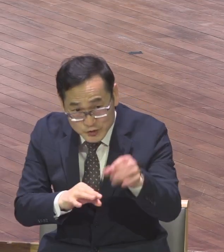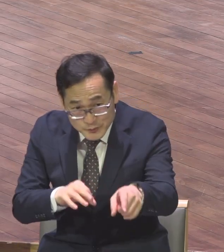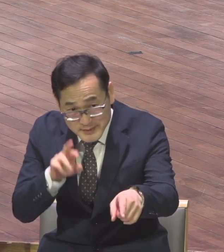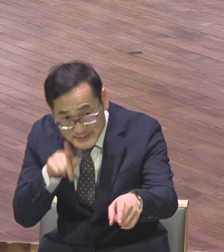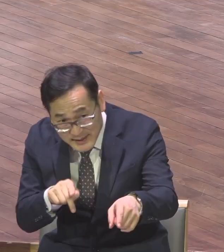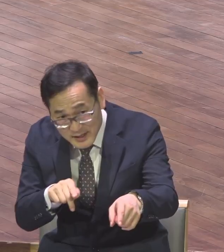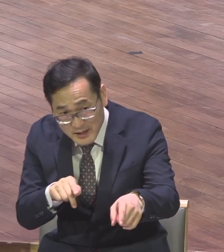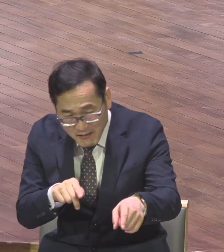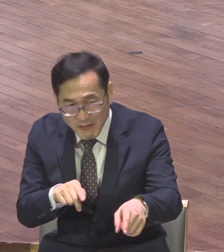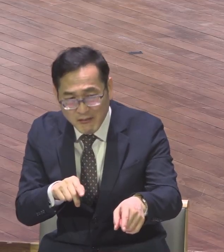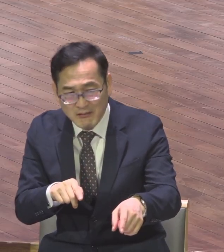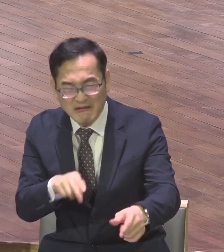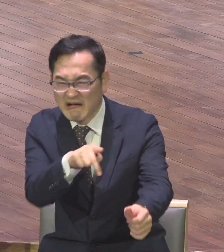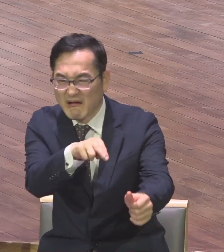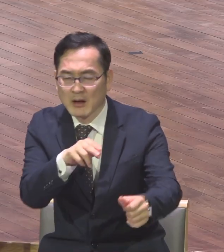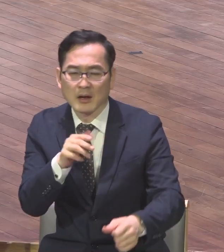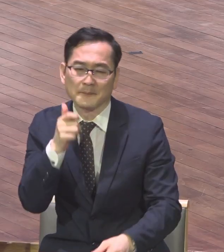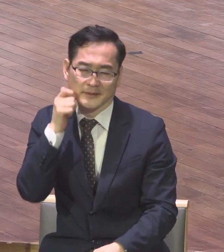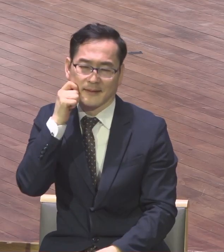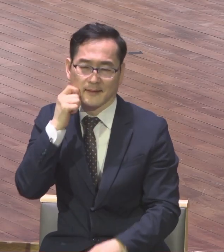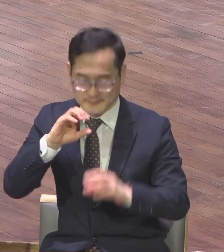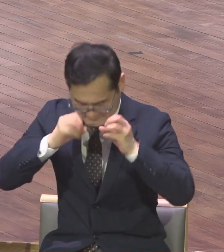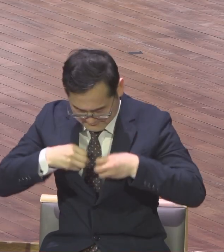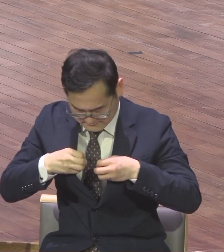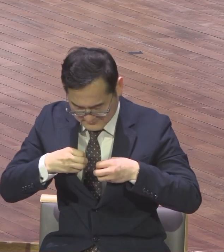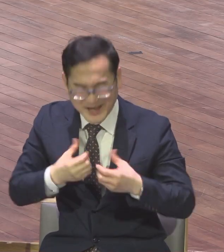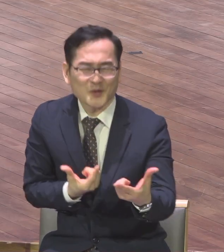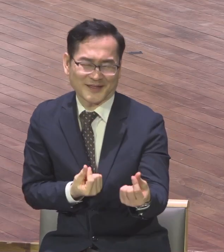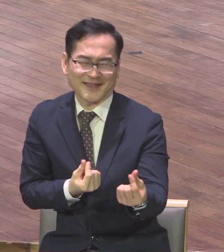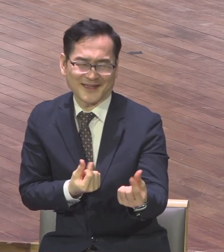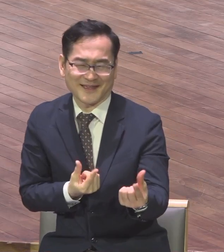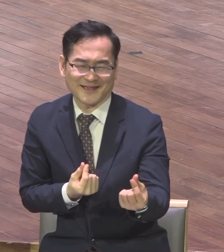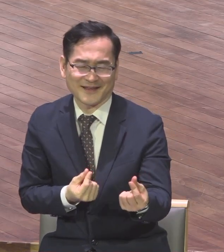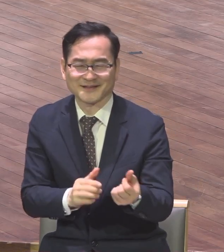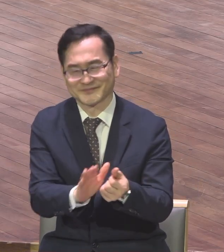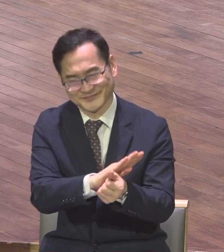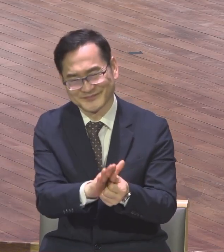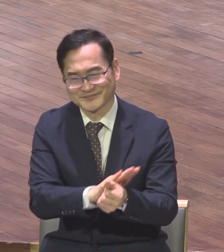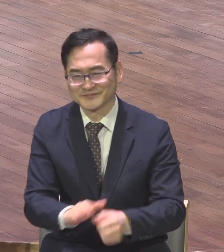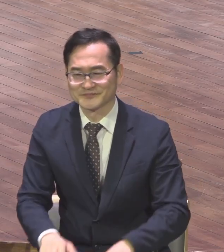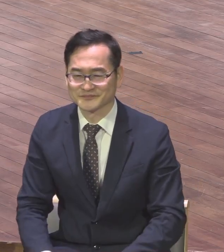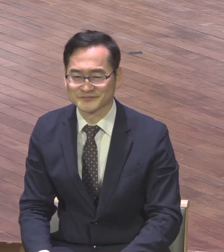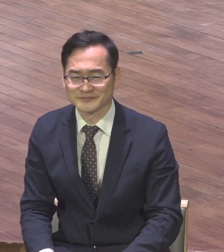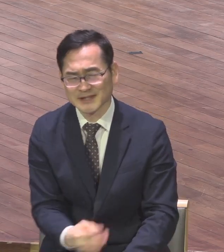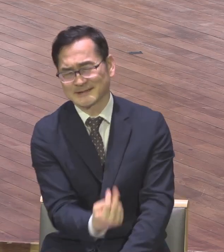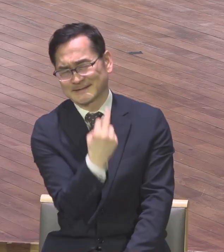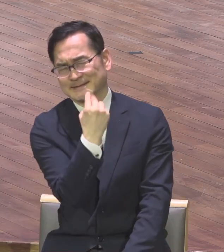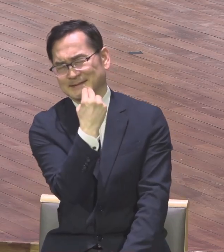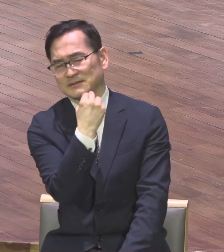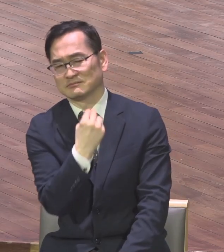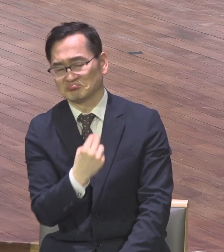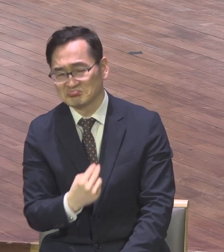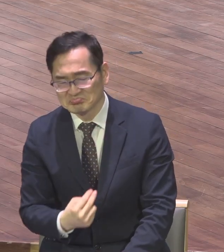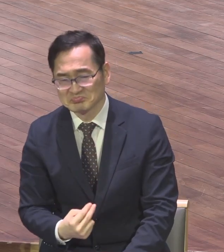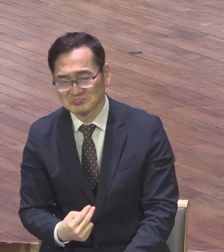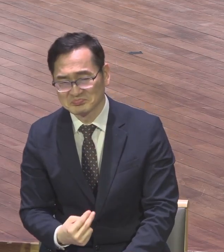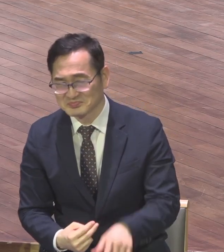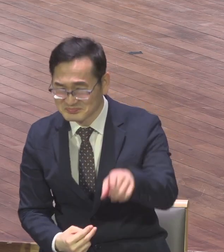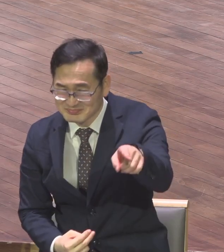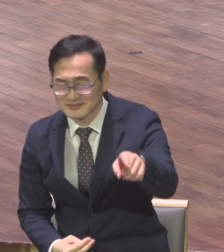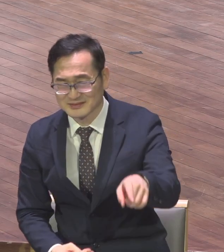하지 않지요. 또 이런 말 저런 말 해도 시험 들지 않습니다. 아직까지 잘 이해를